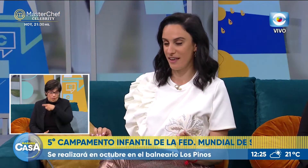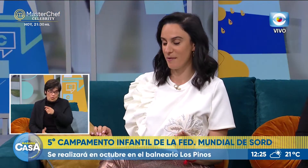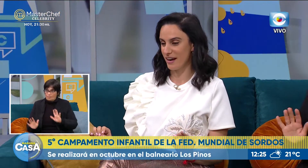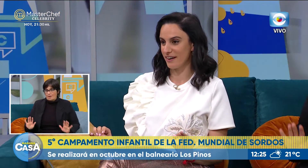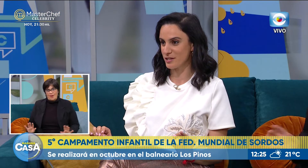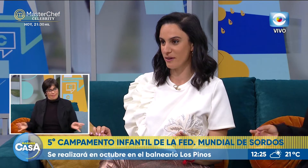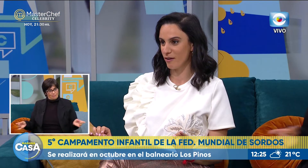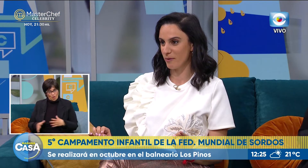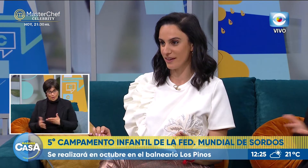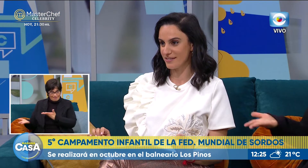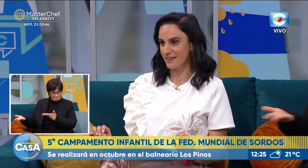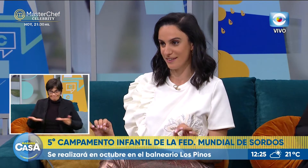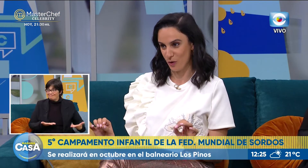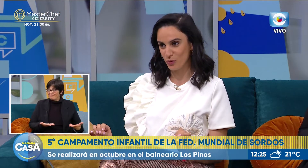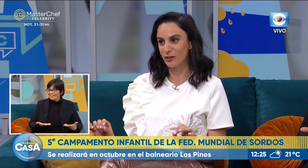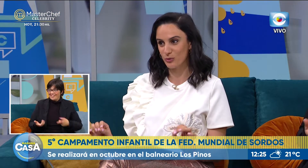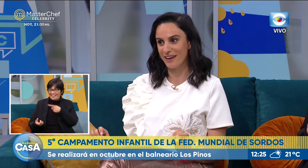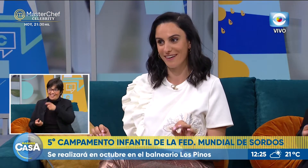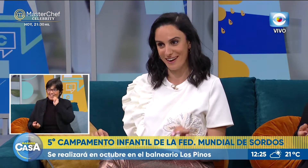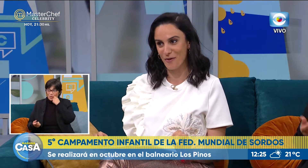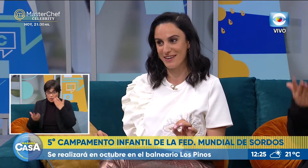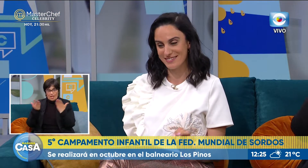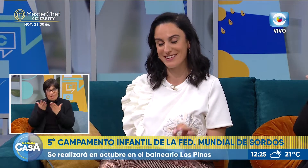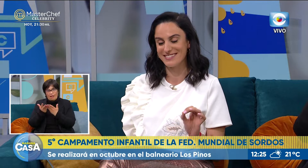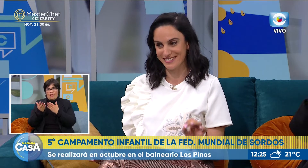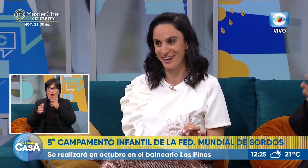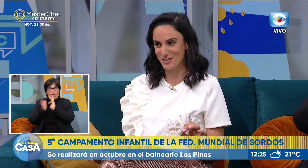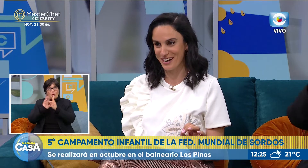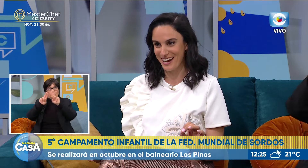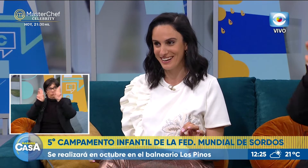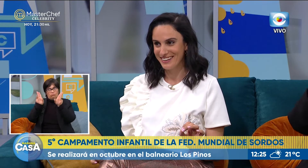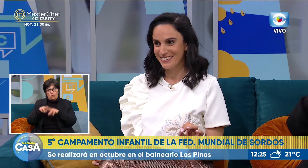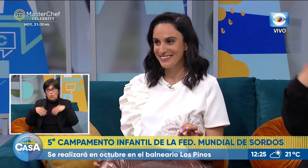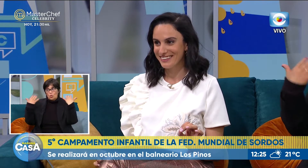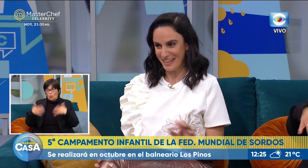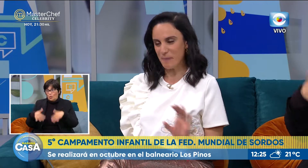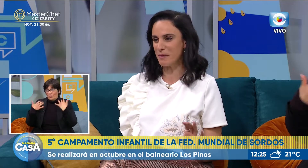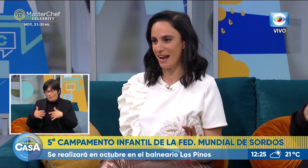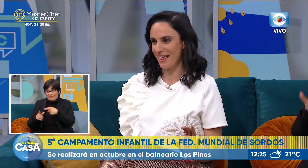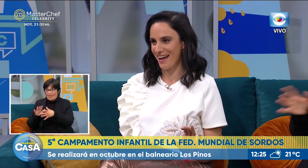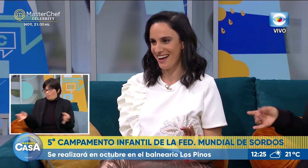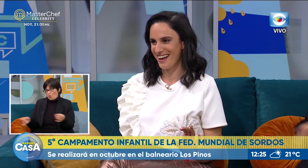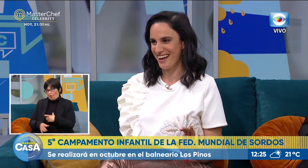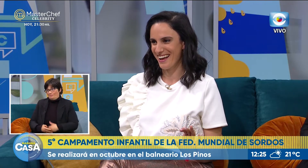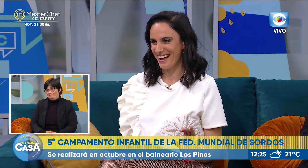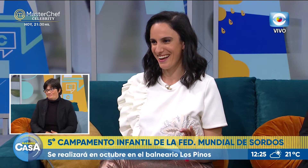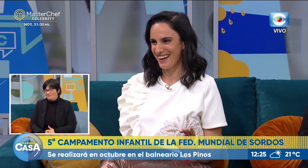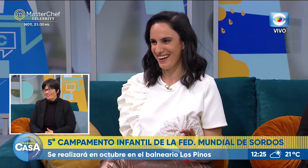preparada para recibirlos, porque si te gusta estudiar lengua de señas internacional, ¿estás preparada?